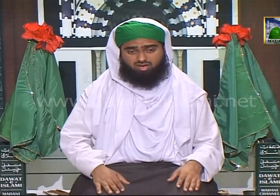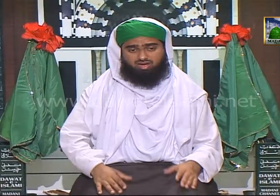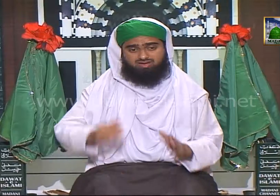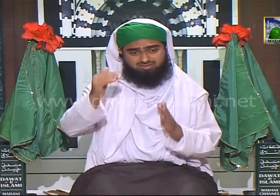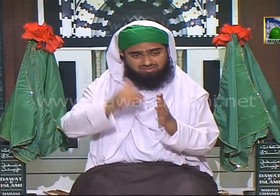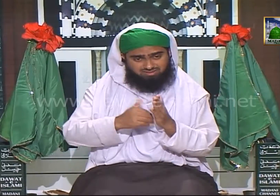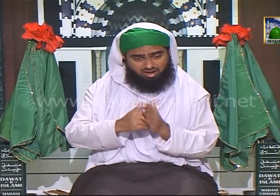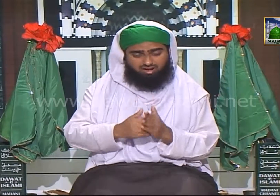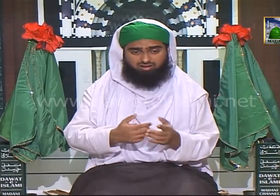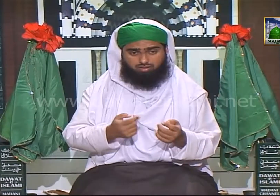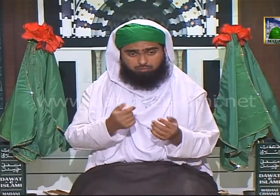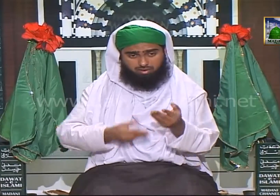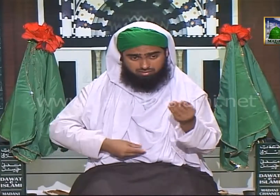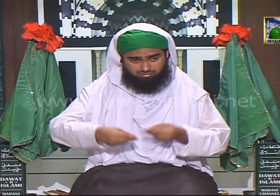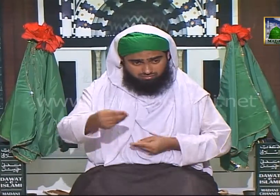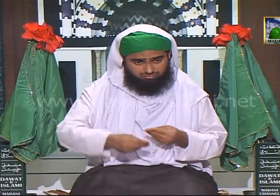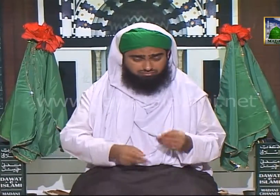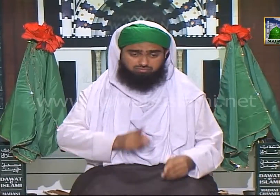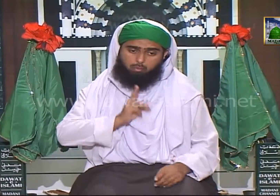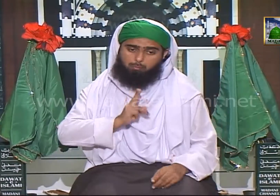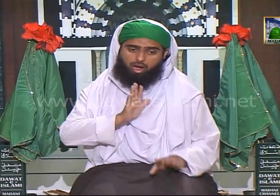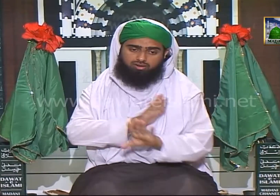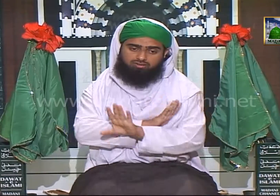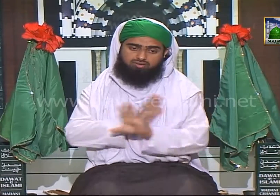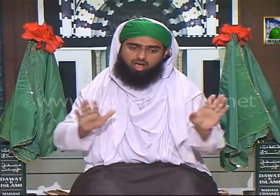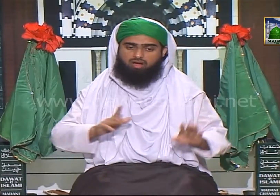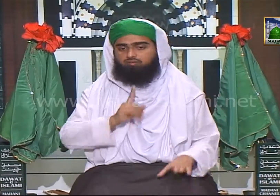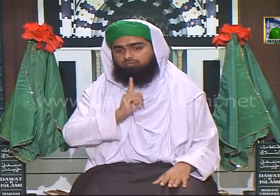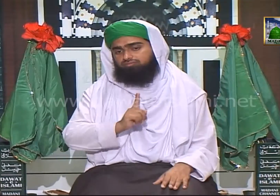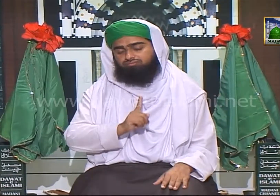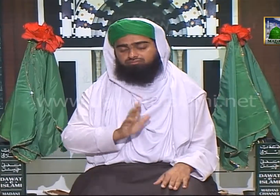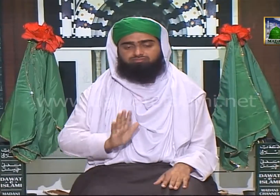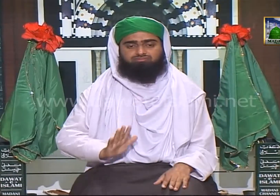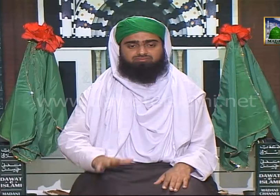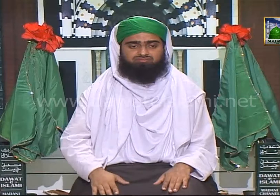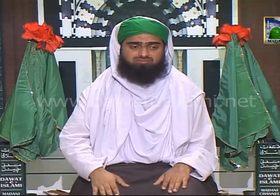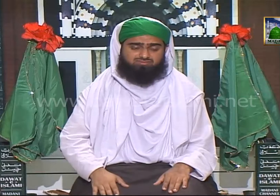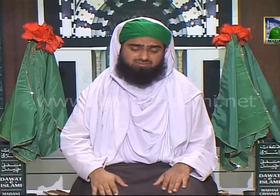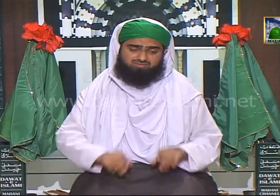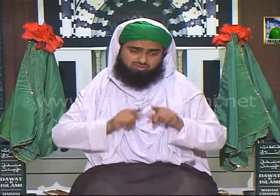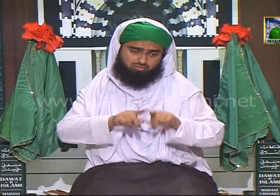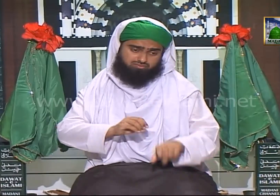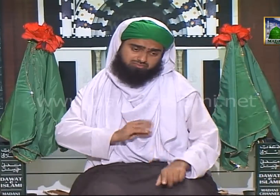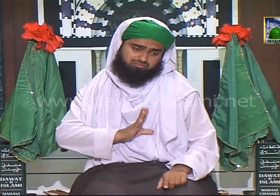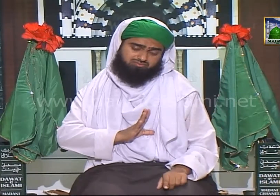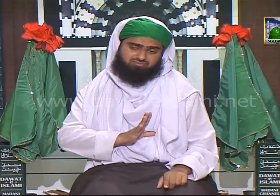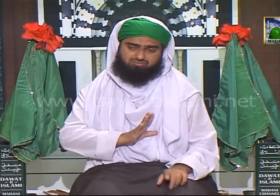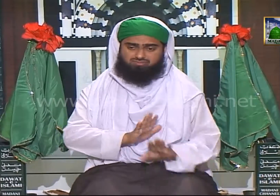بیپاری سے ساز باز کر کے بیچ میں کمیشن نہیں کھا جائیں گے، اس کو انجور بھی رکھیں۔ ہاں اگر سنت ادا کرنی ہے تو بالکل دیانت داری کے